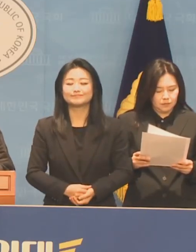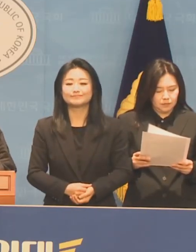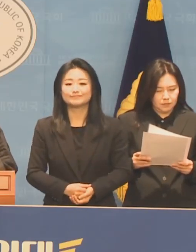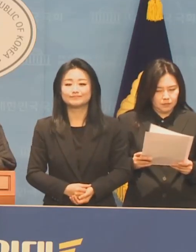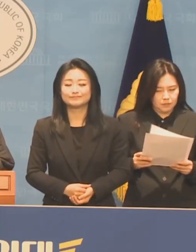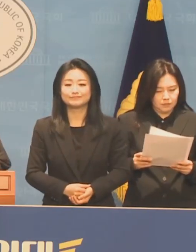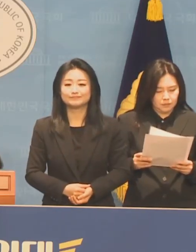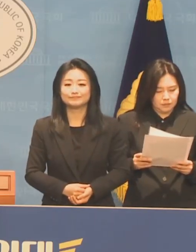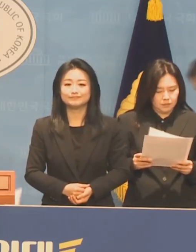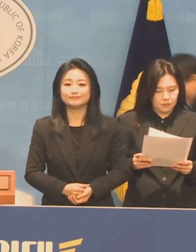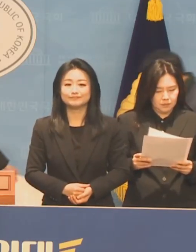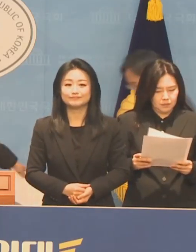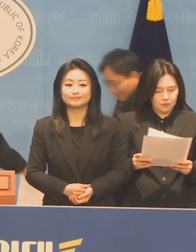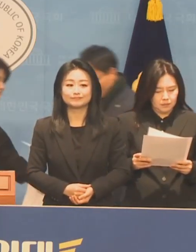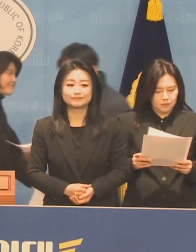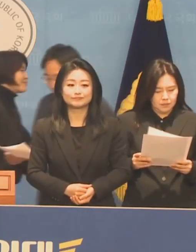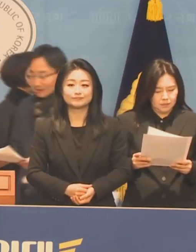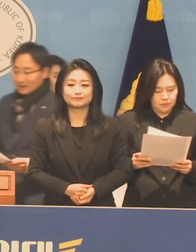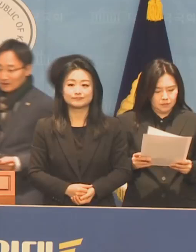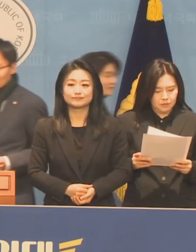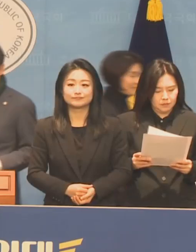기대합니다.